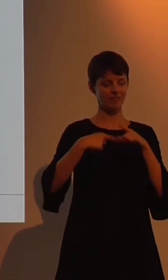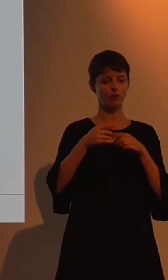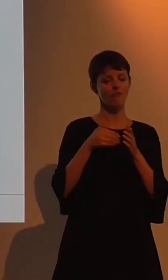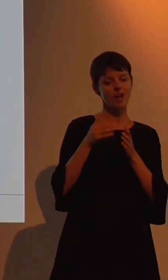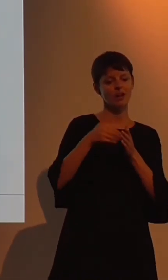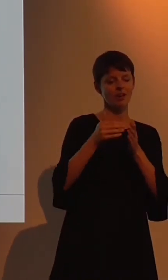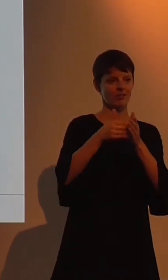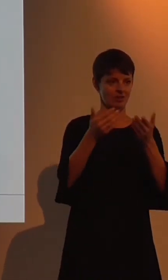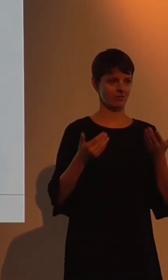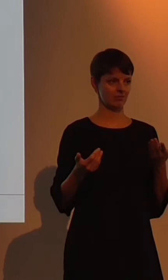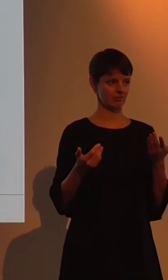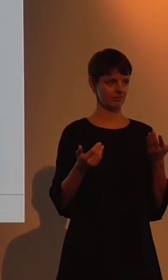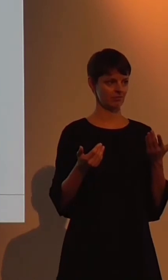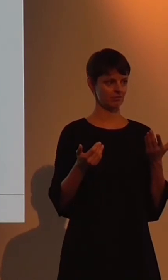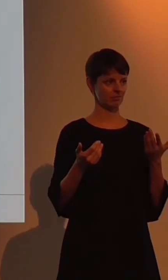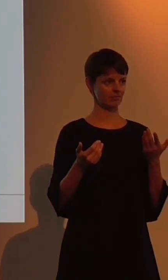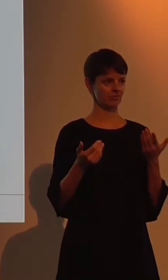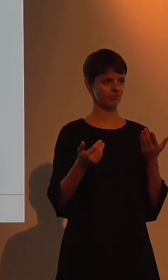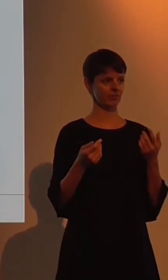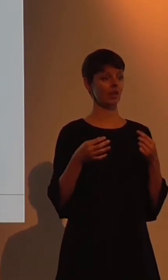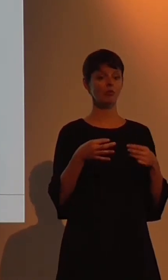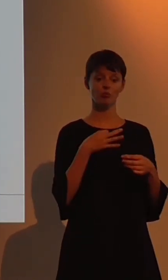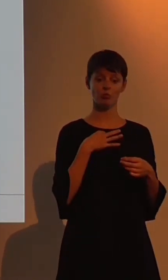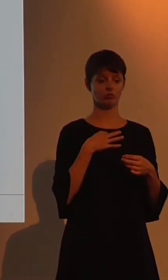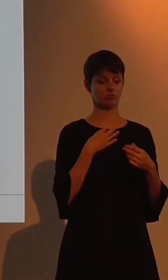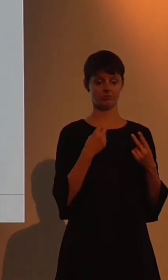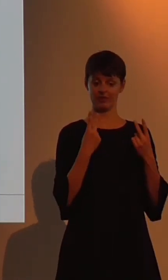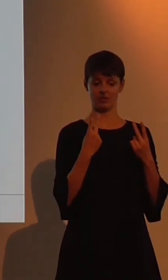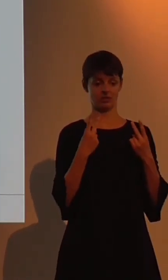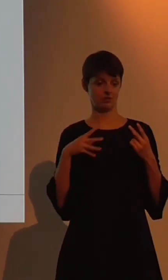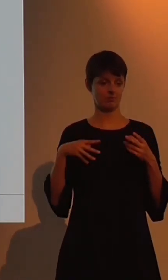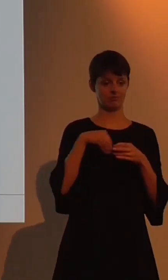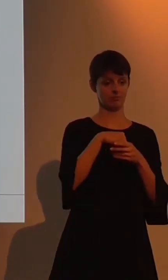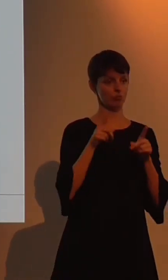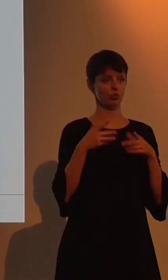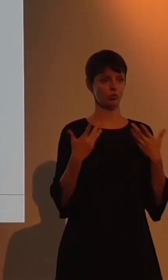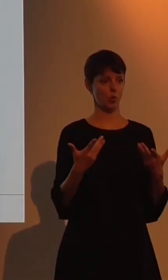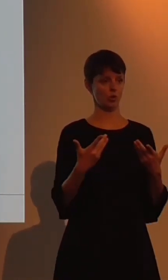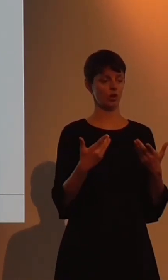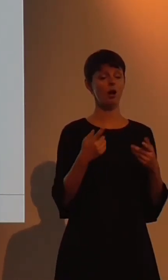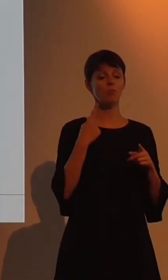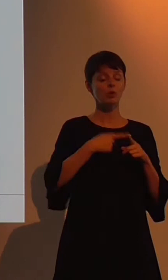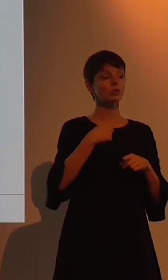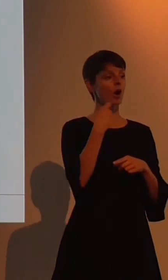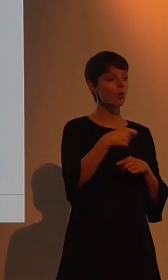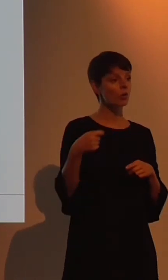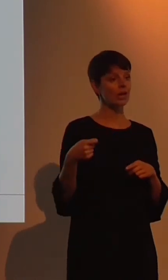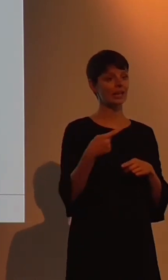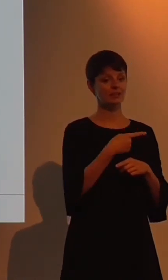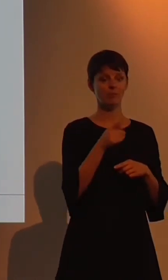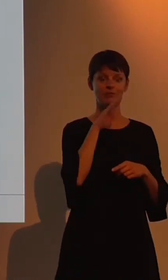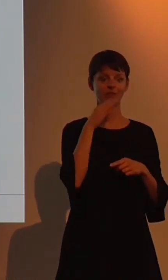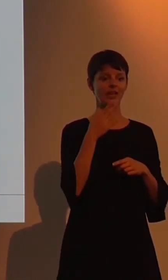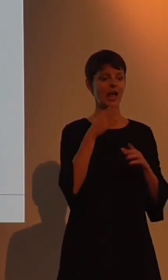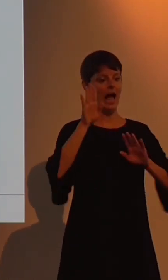Inhalten ist es bisher nicht so. Wir können keine spezifische Werbung dafür schalten, da es keine Daten dafür gibt. Das heißt, alles, was wir im Moment